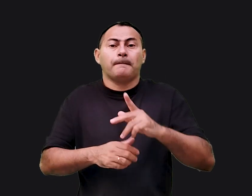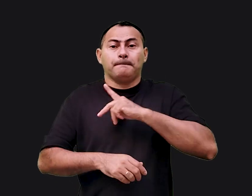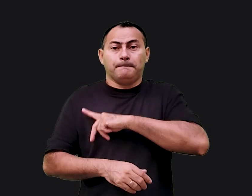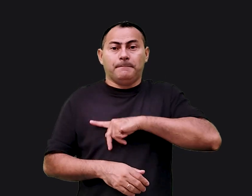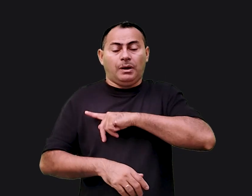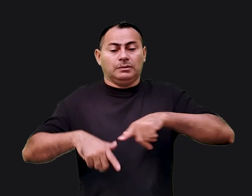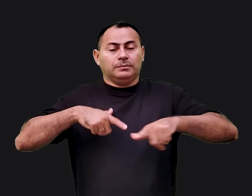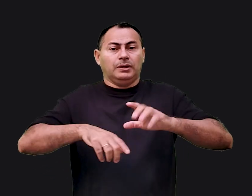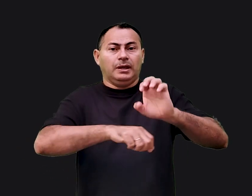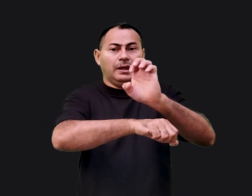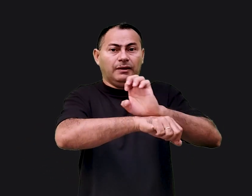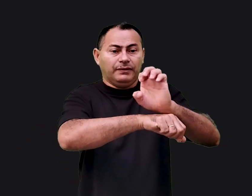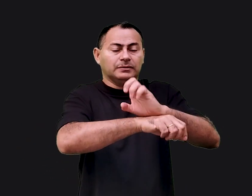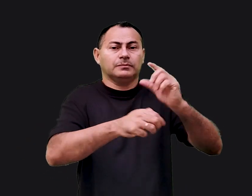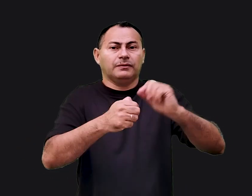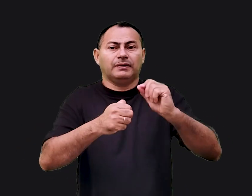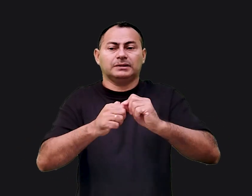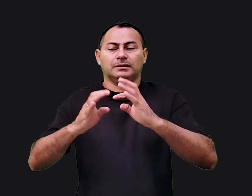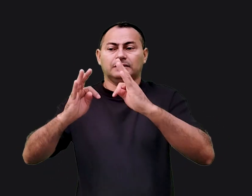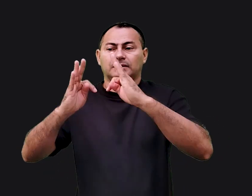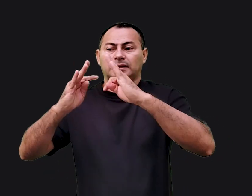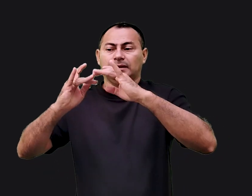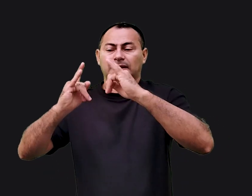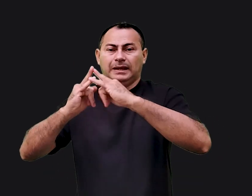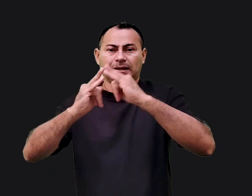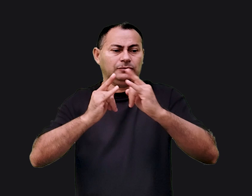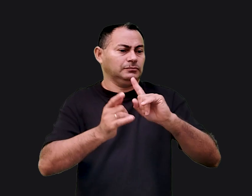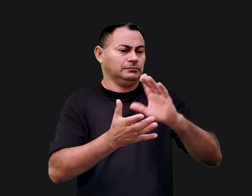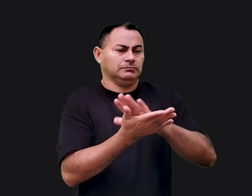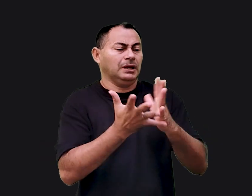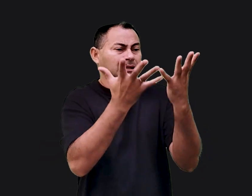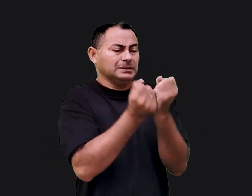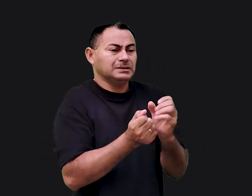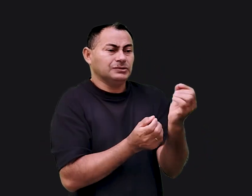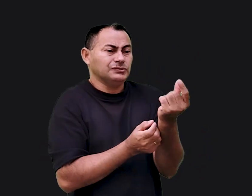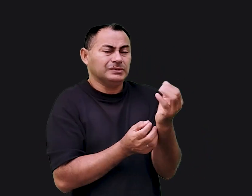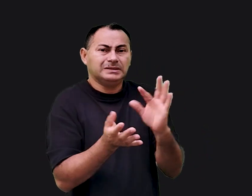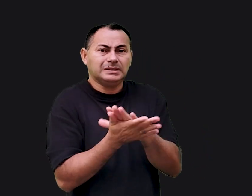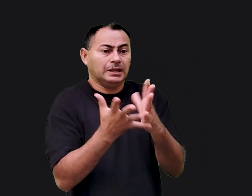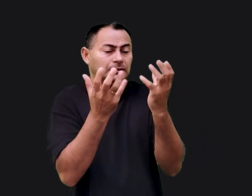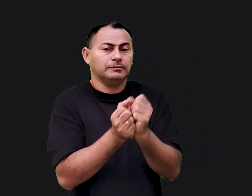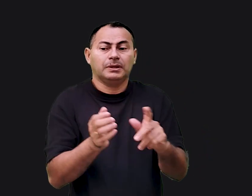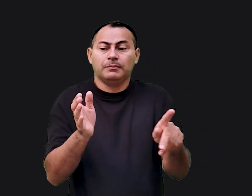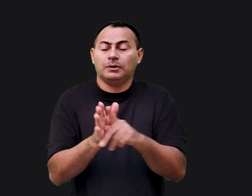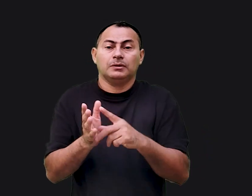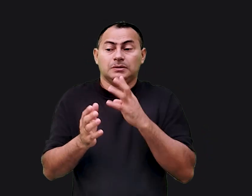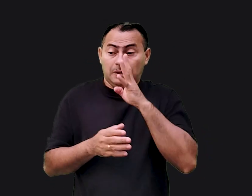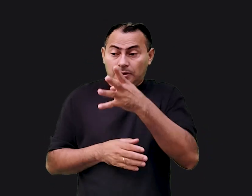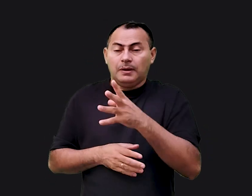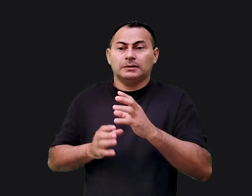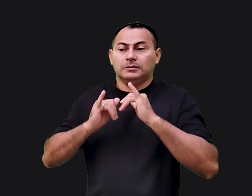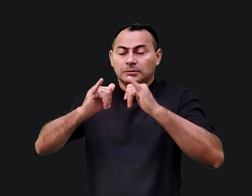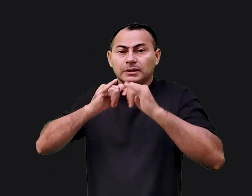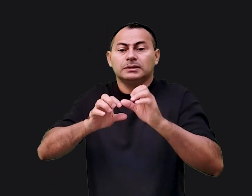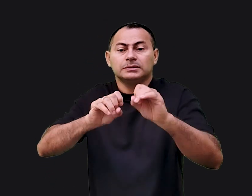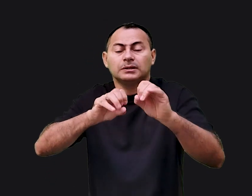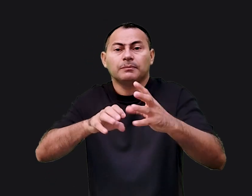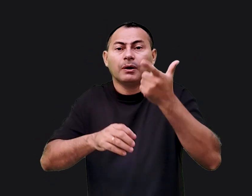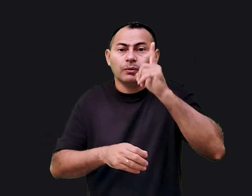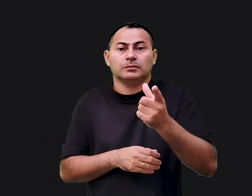Paulo trabalhou em Éfeso fabricando tendas e não aceitou nenhum tostão de ninguém ninguém podia acusá-lo de pregar e ensinar para ganhar